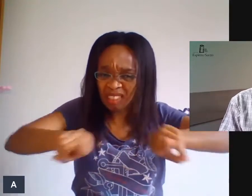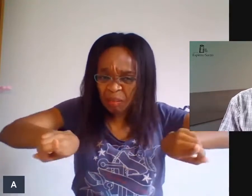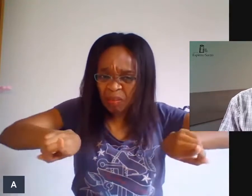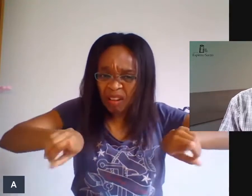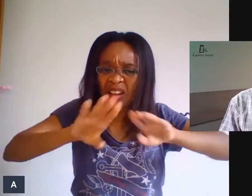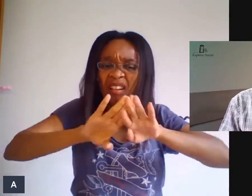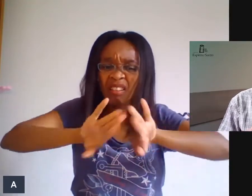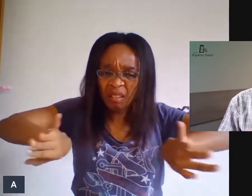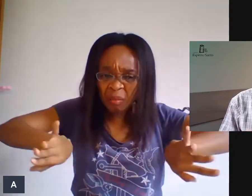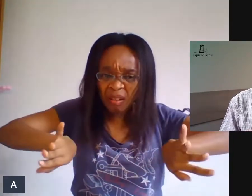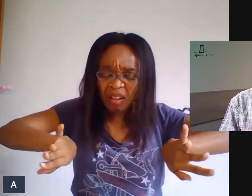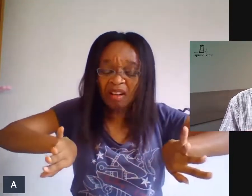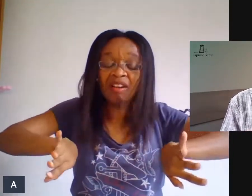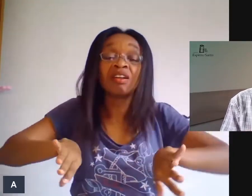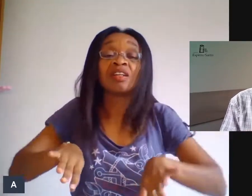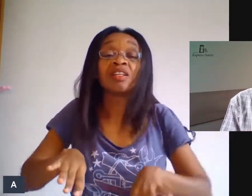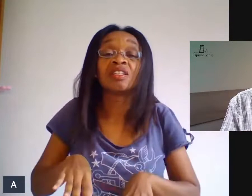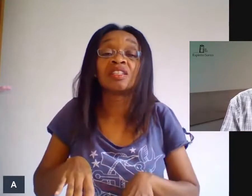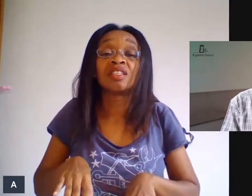a,